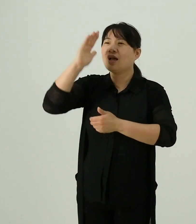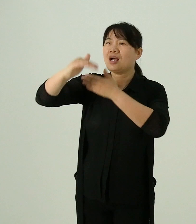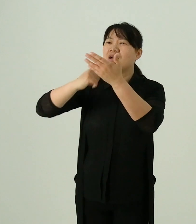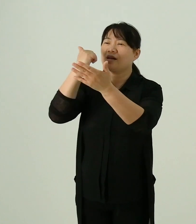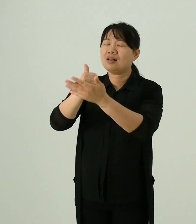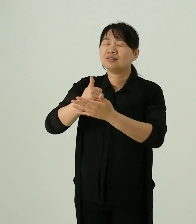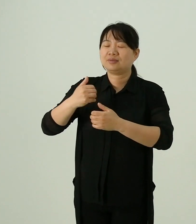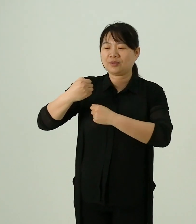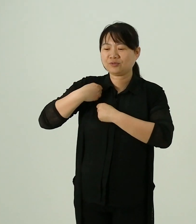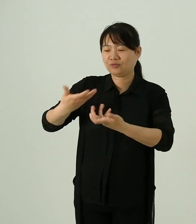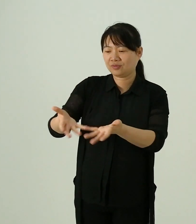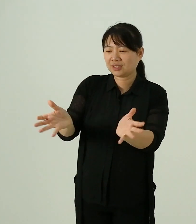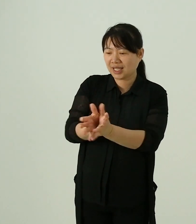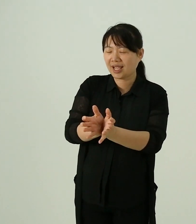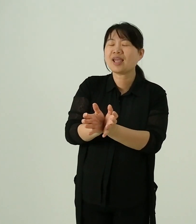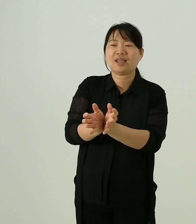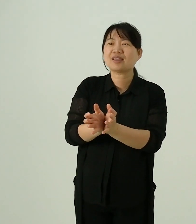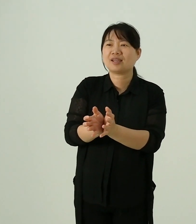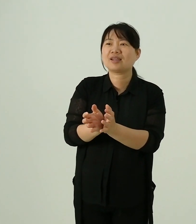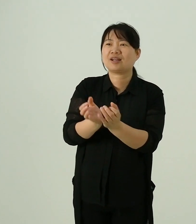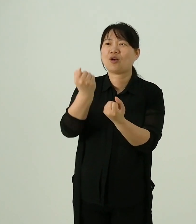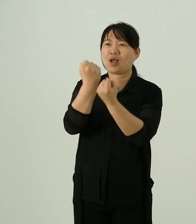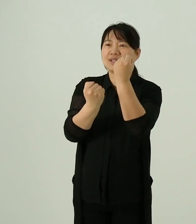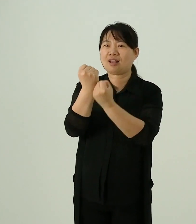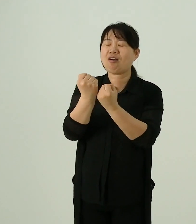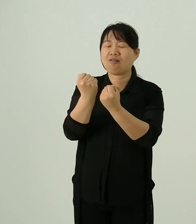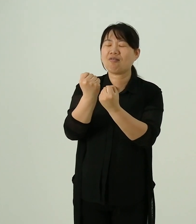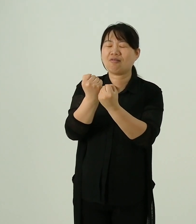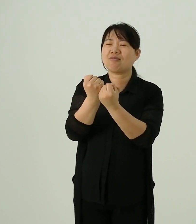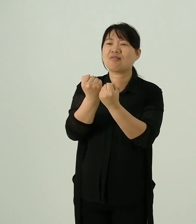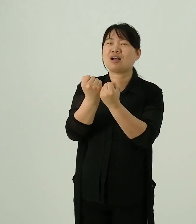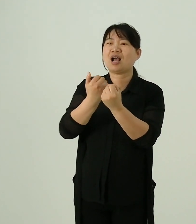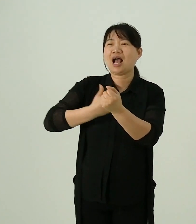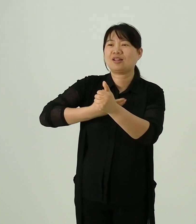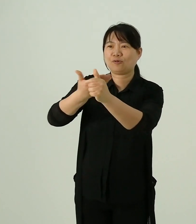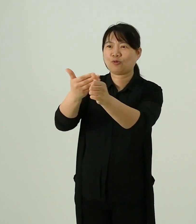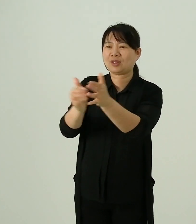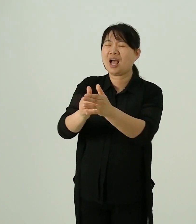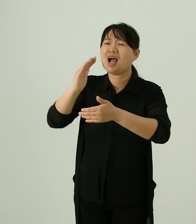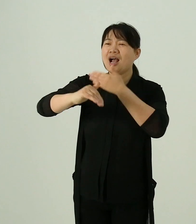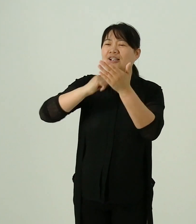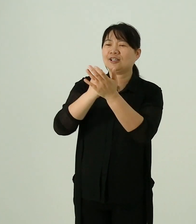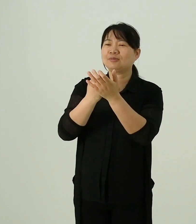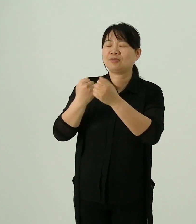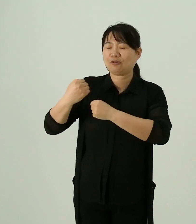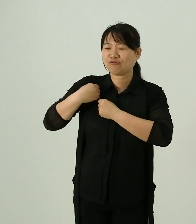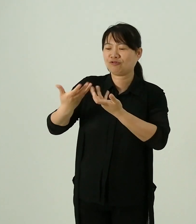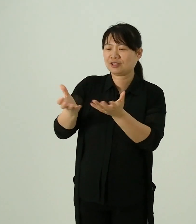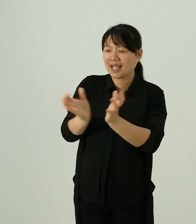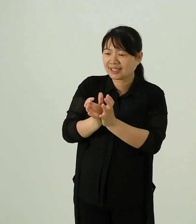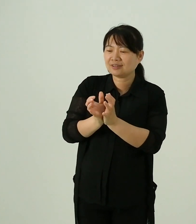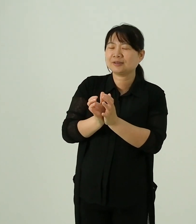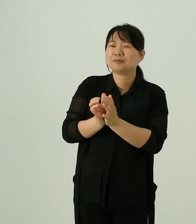하나님의 군대로 해석을 했어요. 하나님의 군대를 모독하는도다.